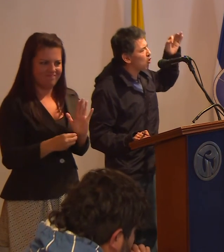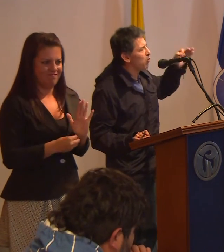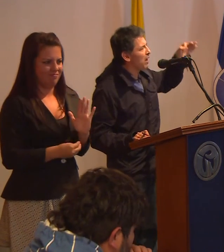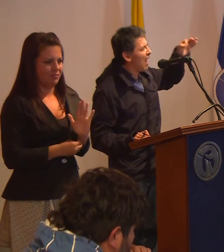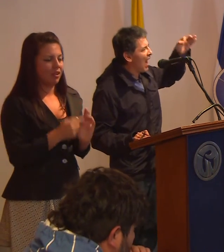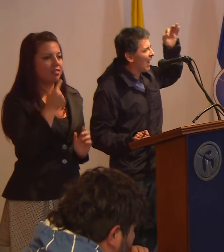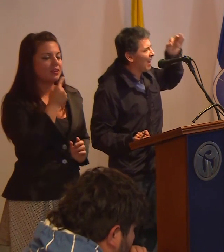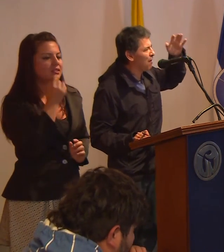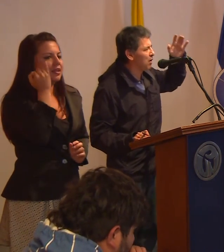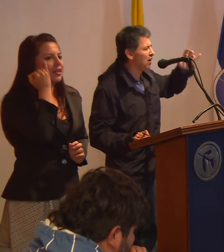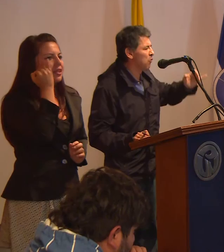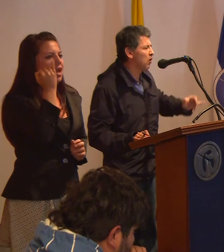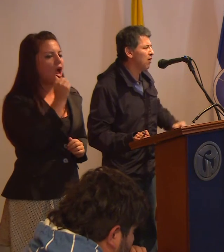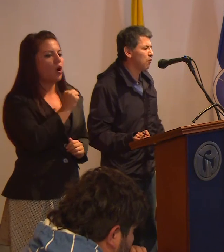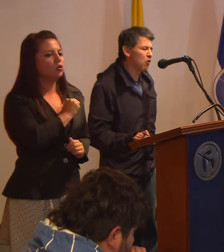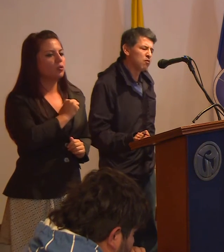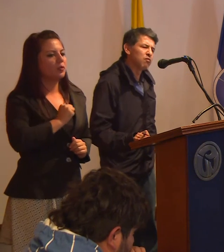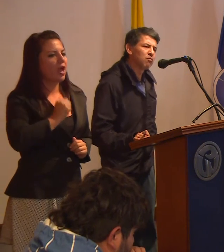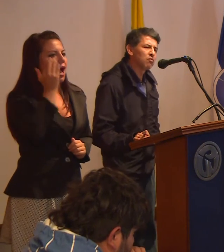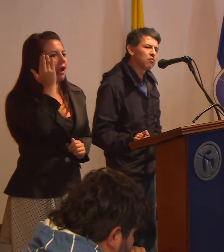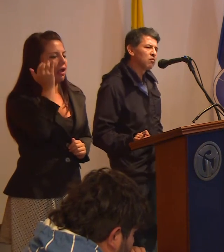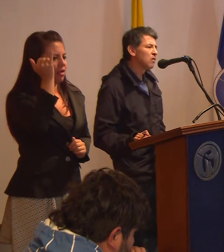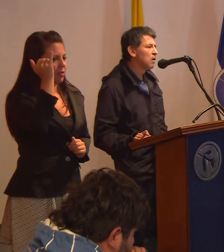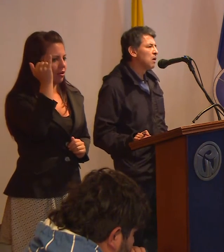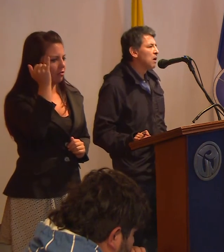de la autonomía académica, por ejemplo.